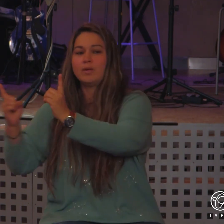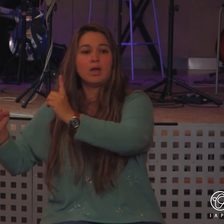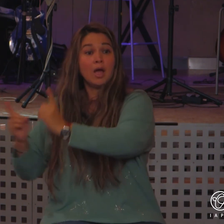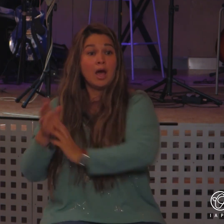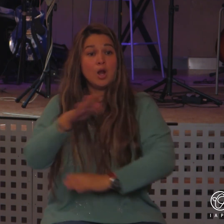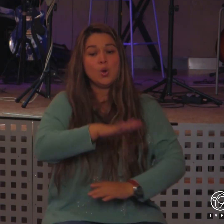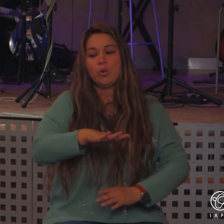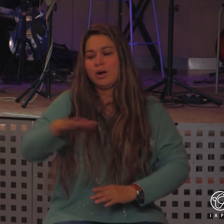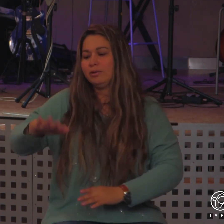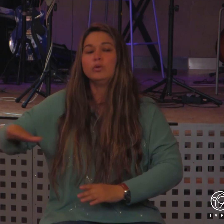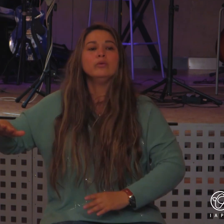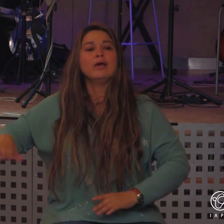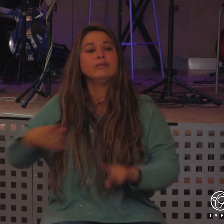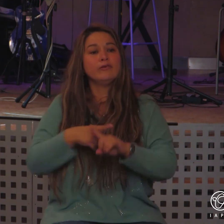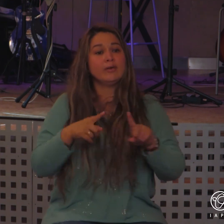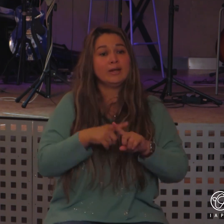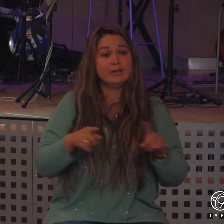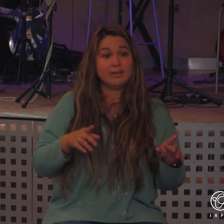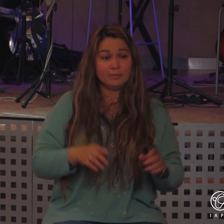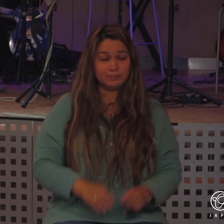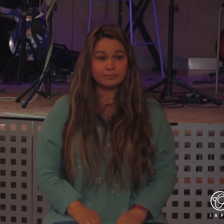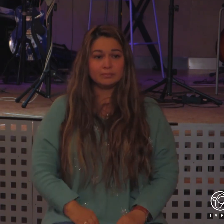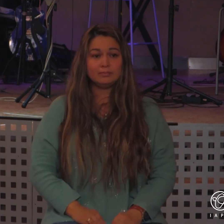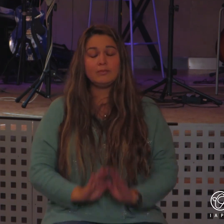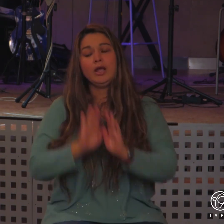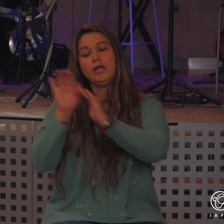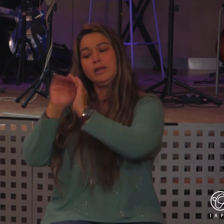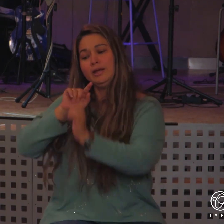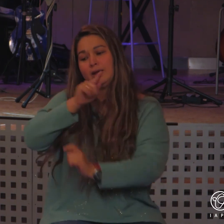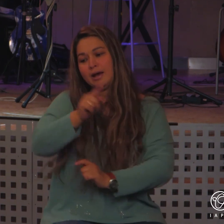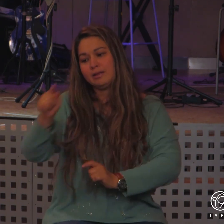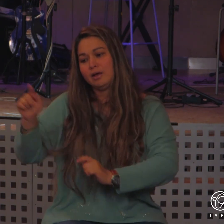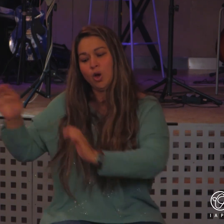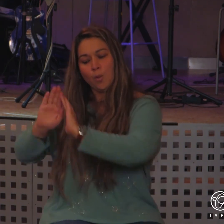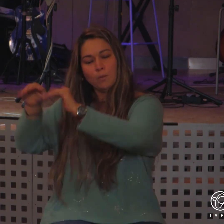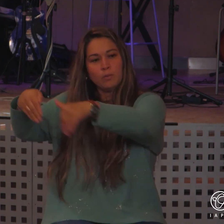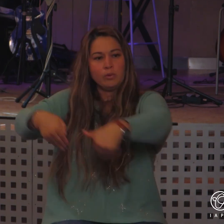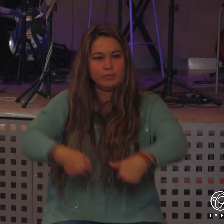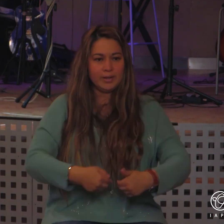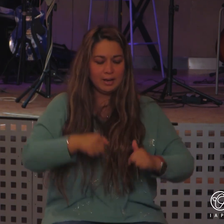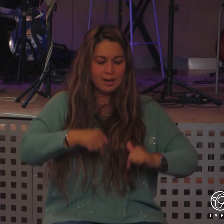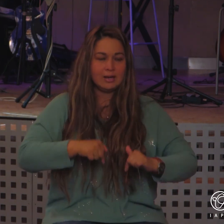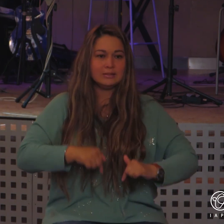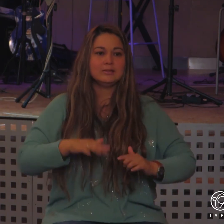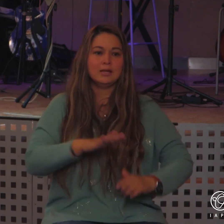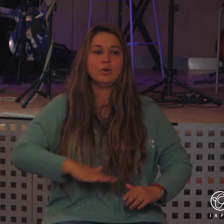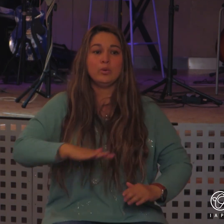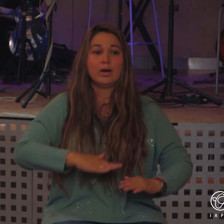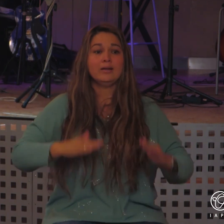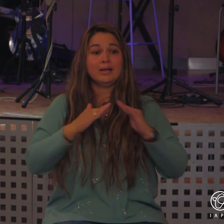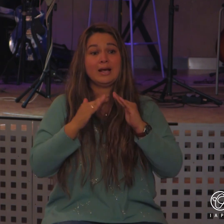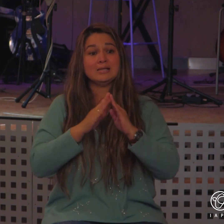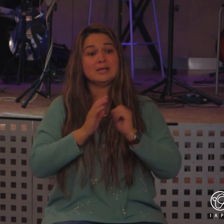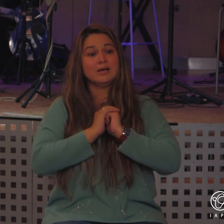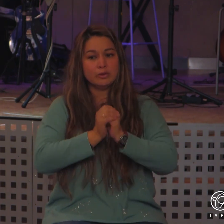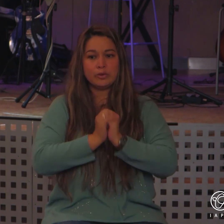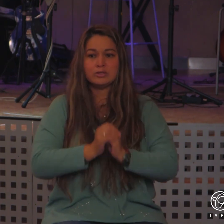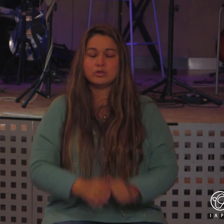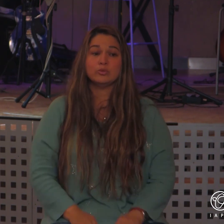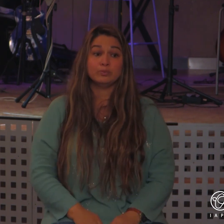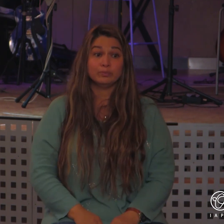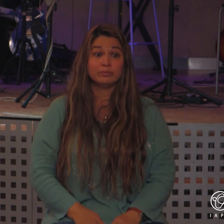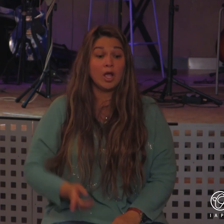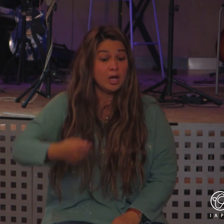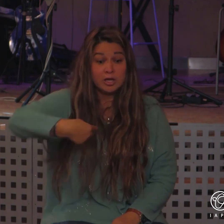de los lugares, con el pacto de Dios, pero volvía a su lugar alto. ¿Sabéis desde dónde gobernamos nosotros como hijos